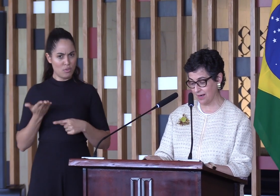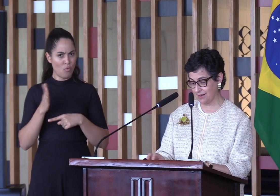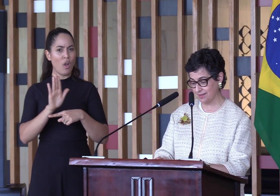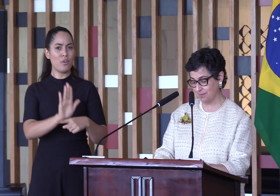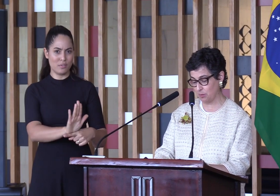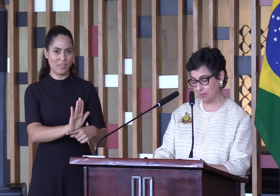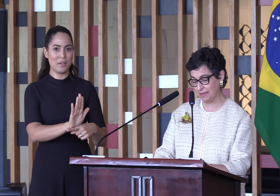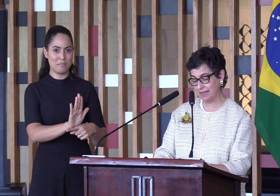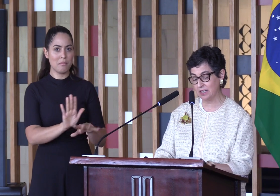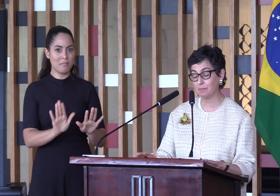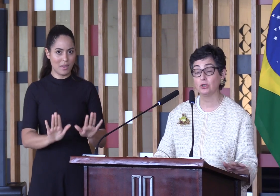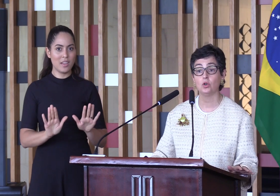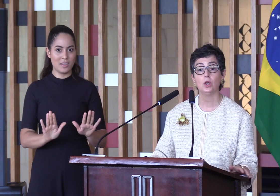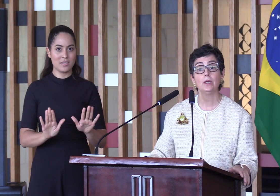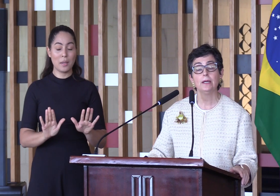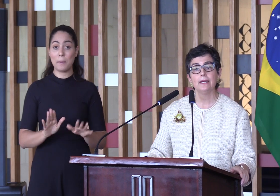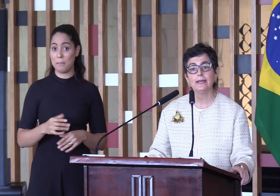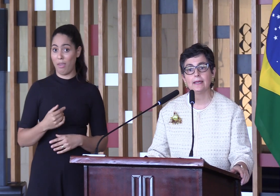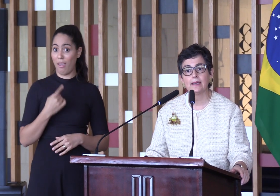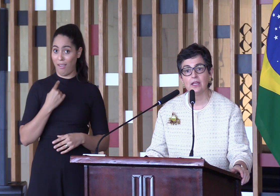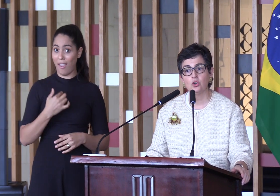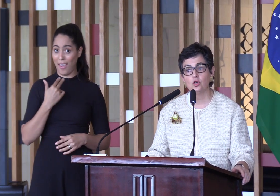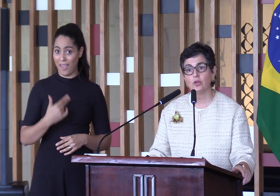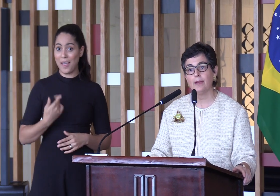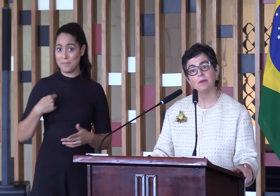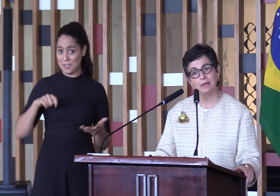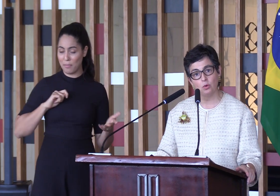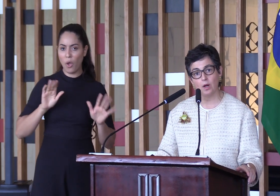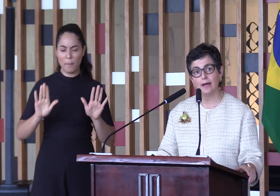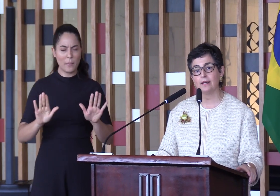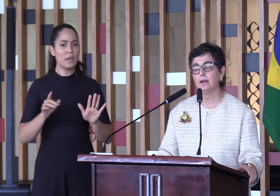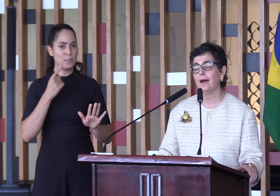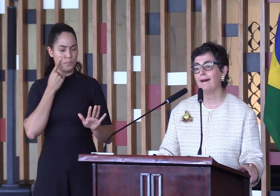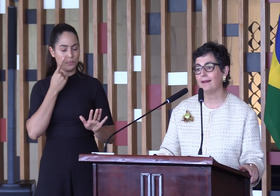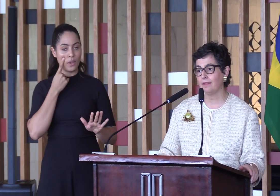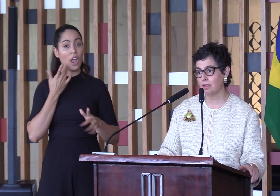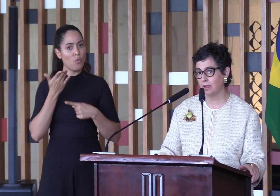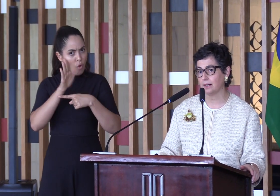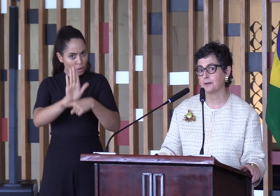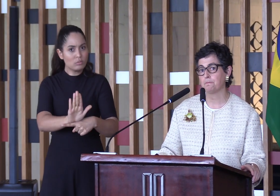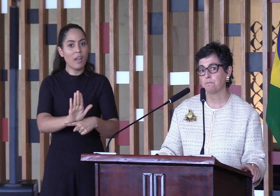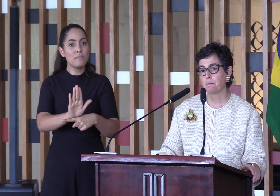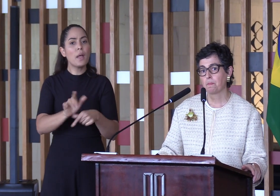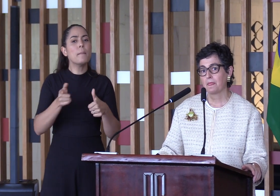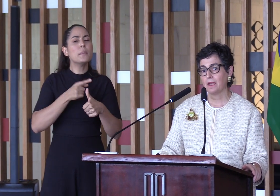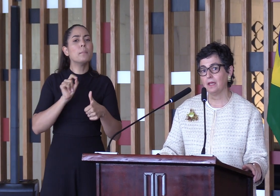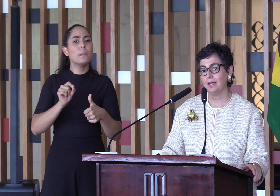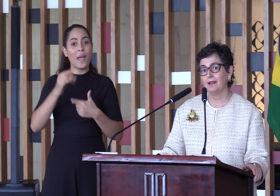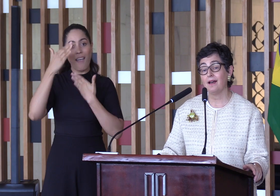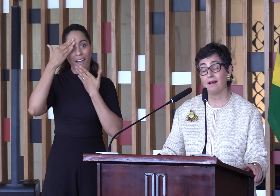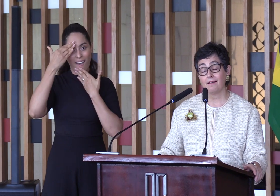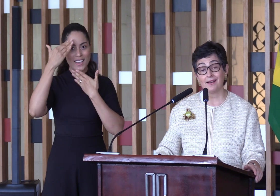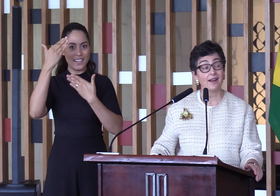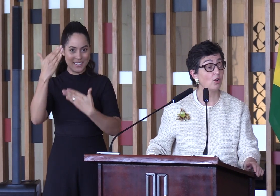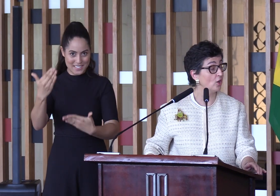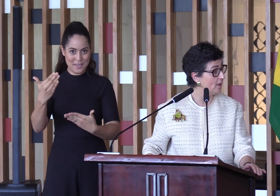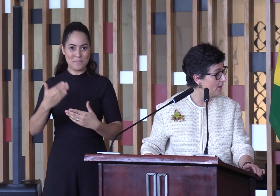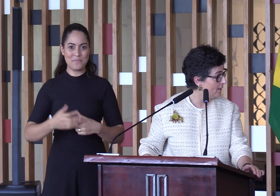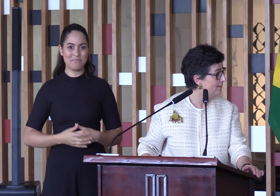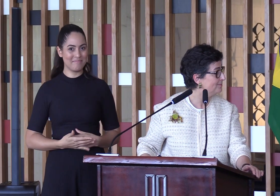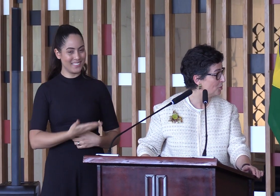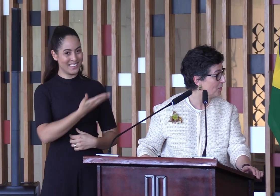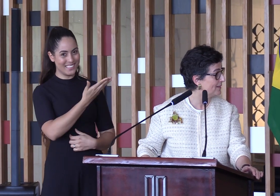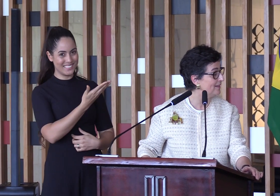e vou falar, se me permitem, em espanhol. Primeiro em primeiro lugar, agradecer a grande